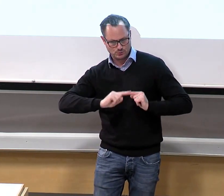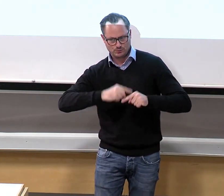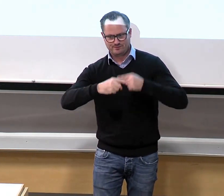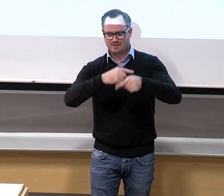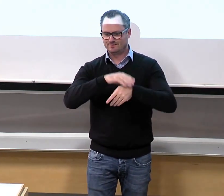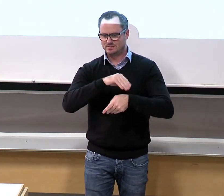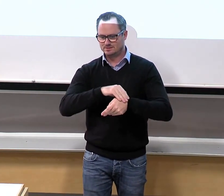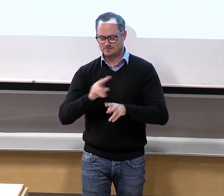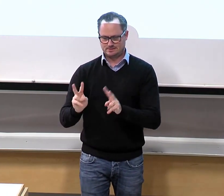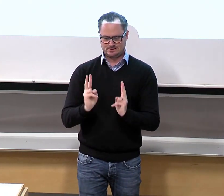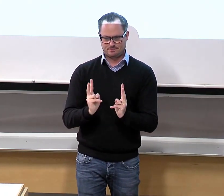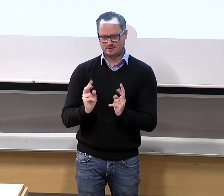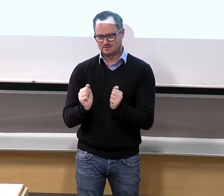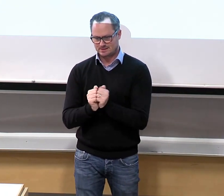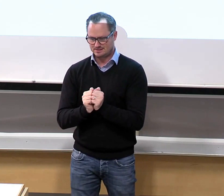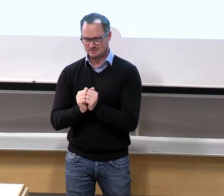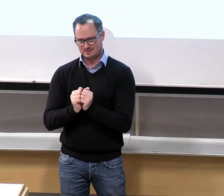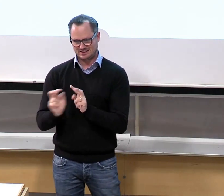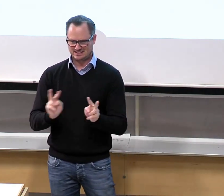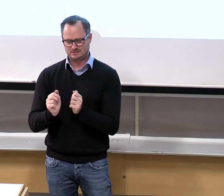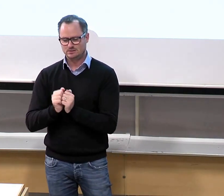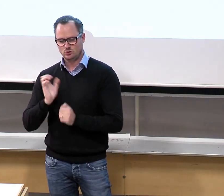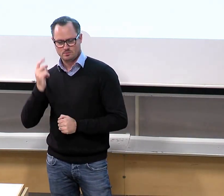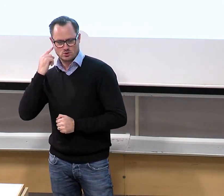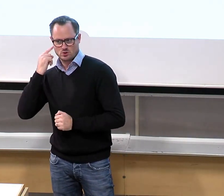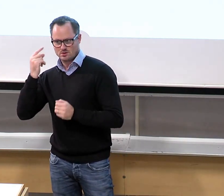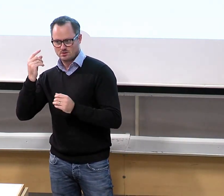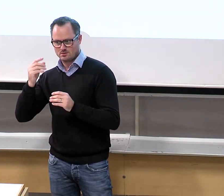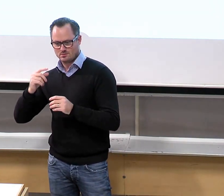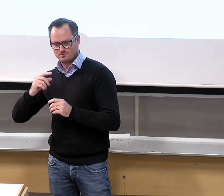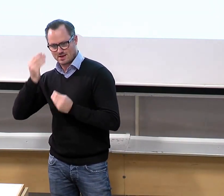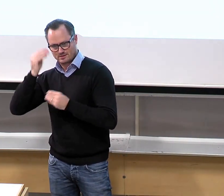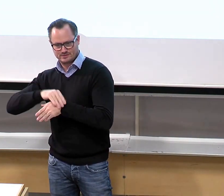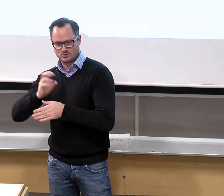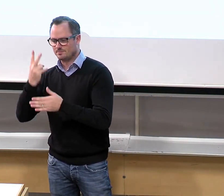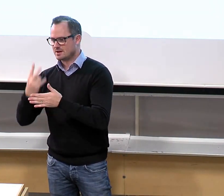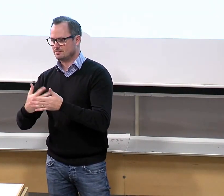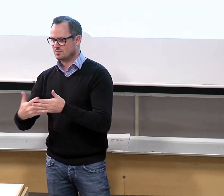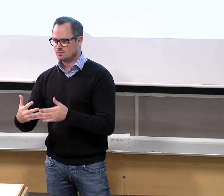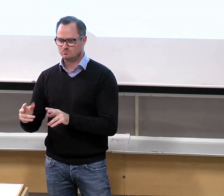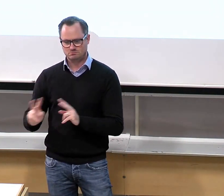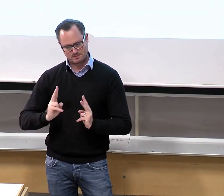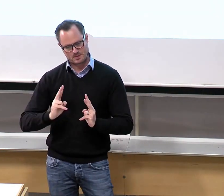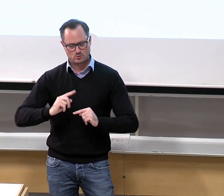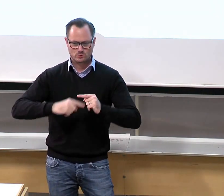Och min forskning visar att döva skolelever lär sig svenska som andra språk som